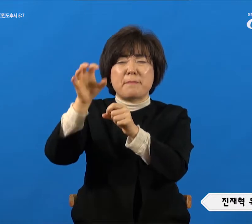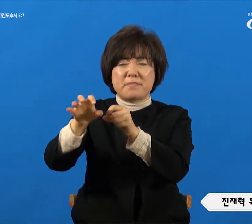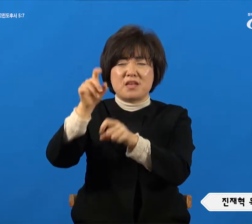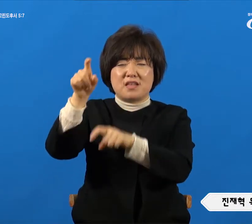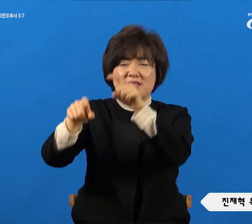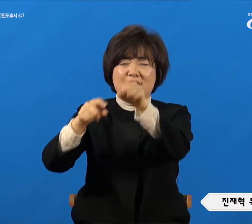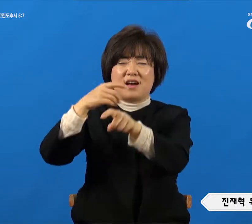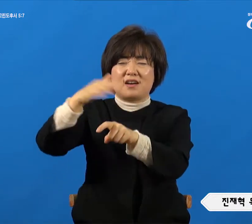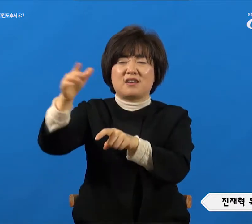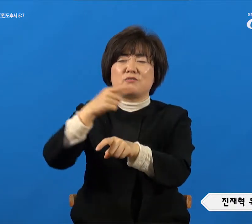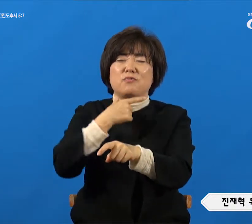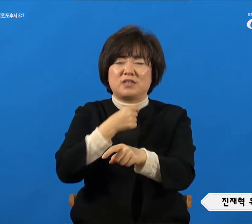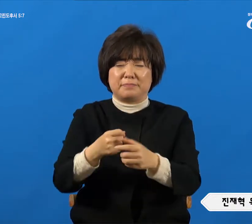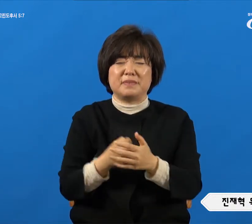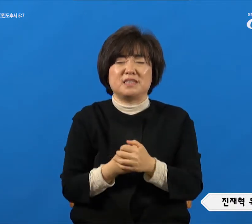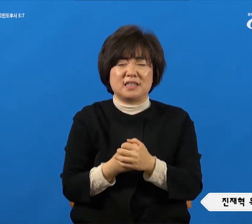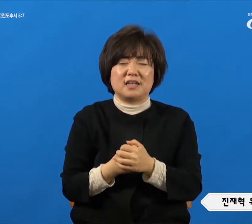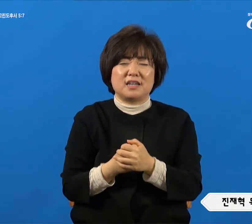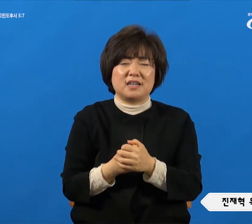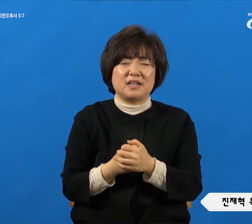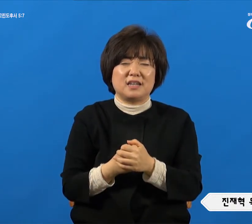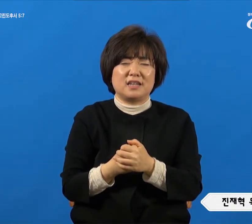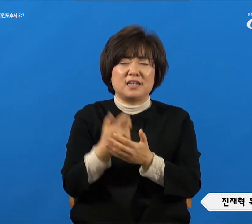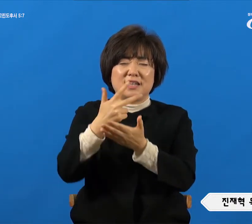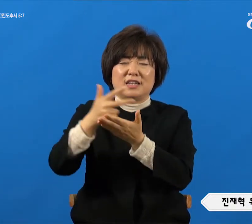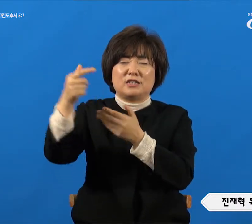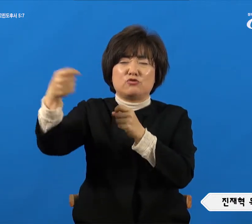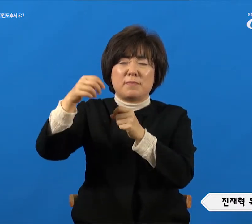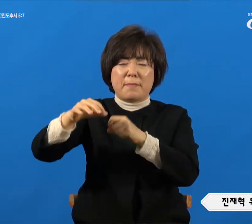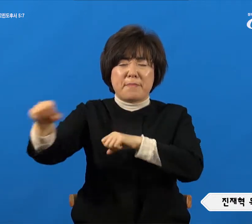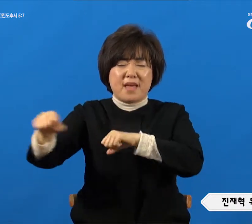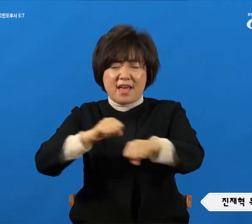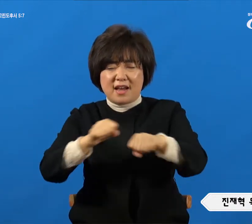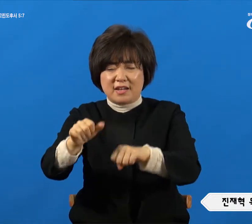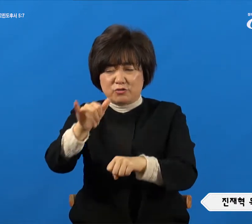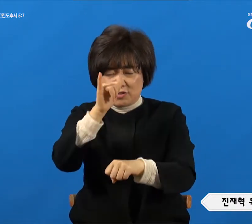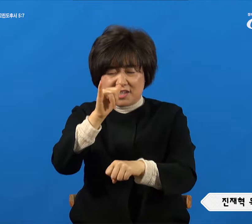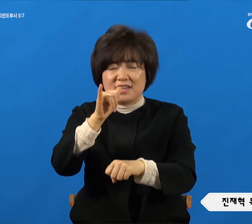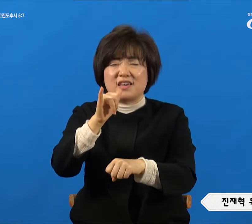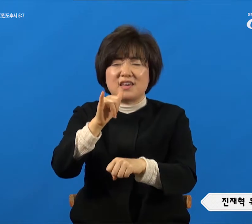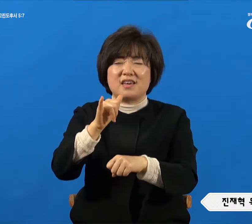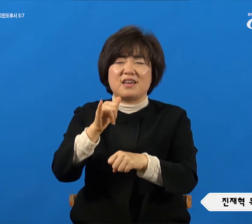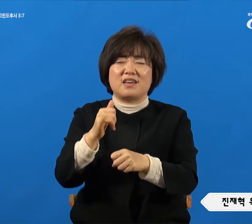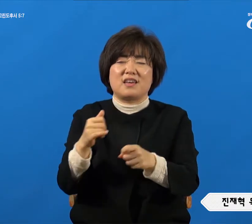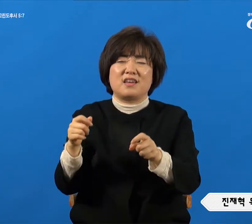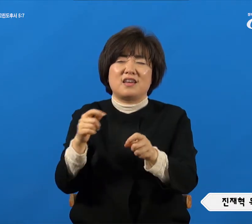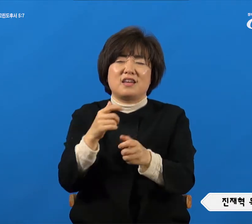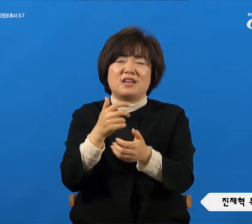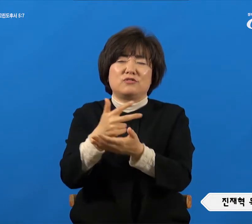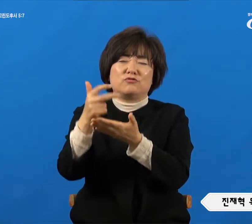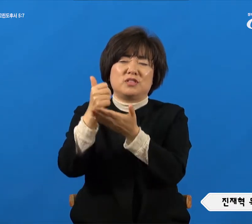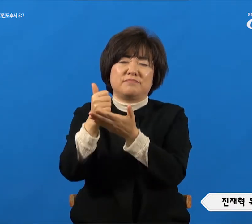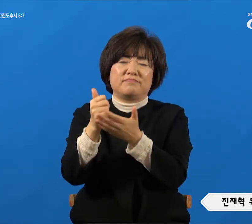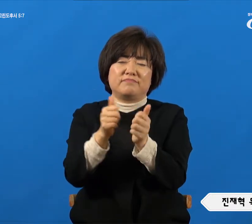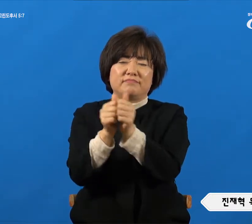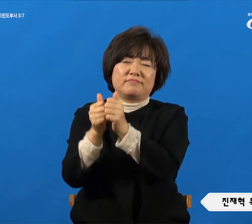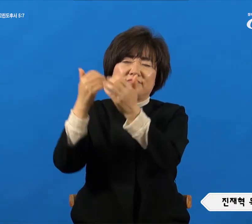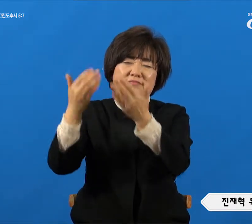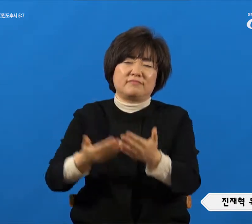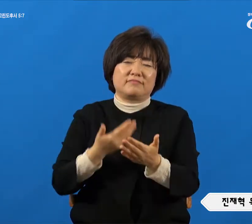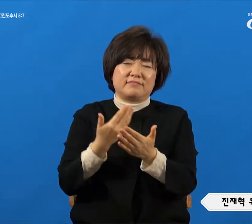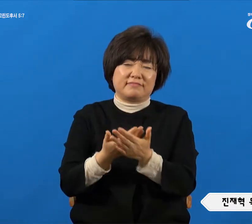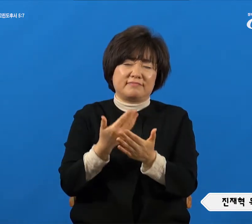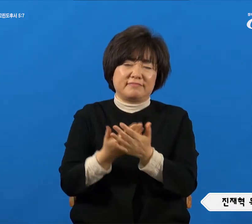수 있도록, 움직일 수 있도록 주께서 함께하여 주옵소서. 이 땅을